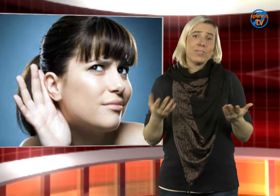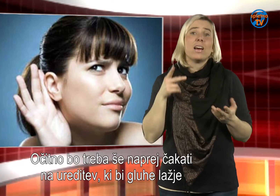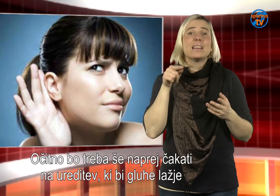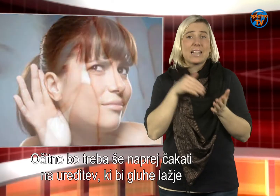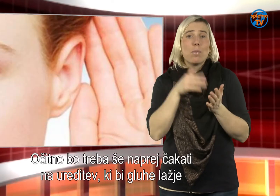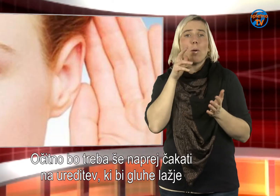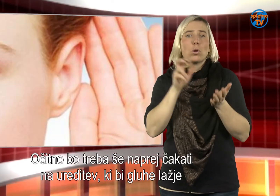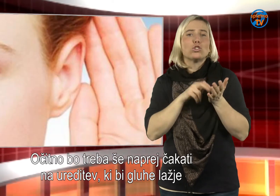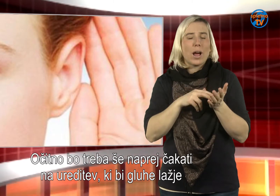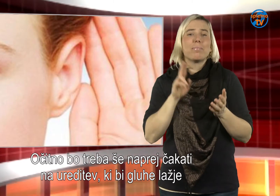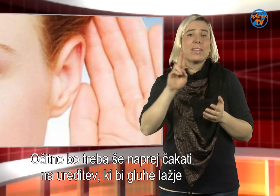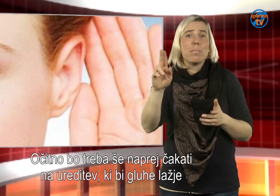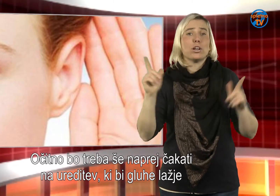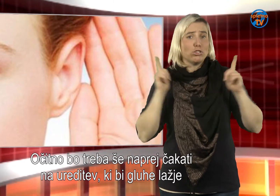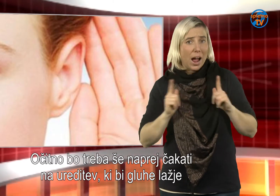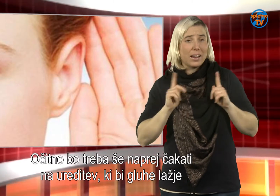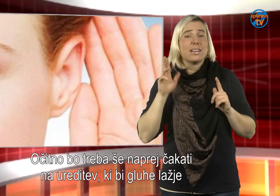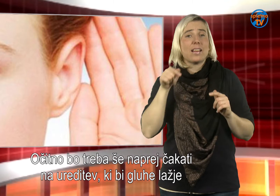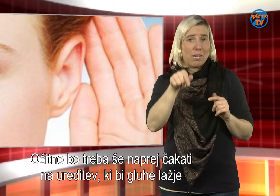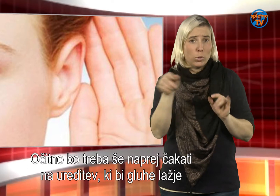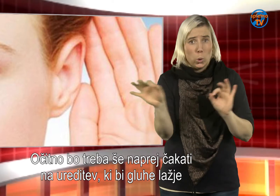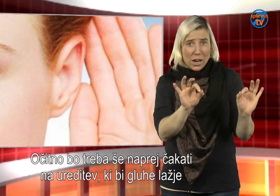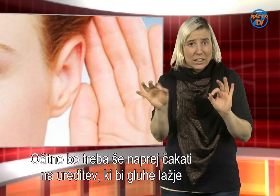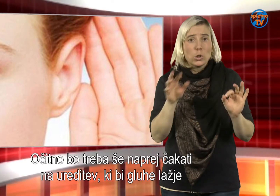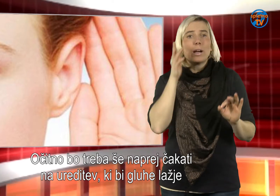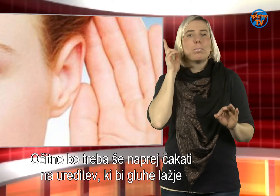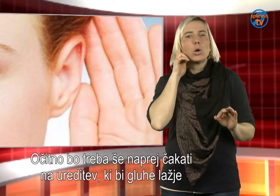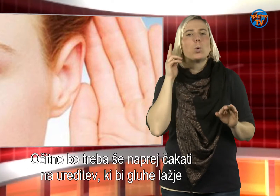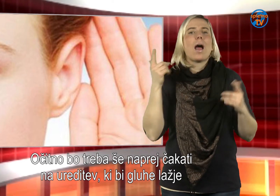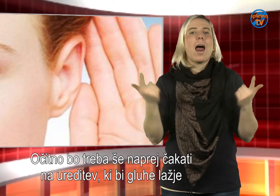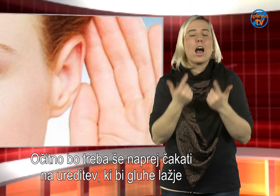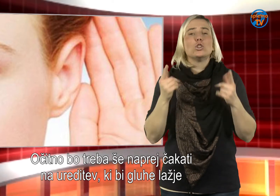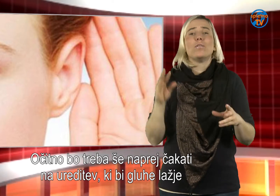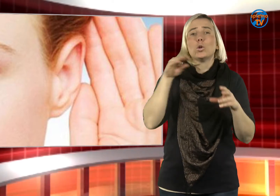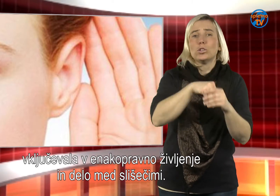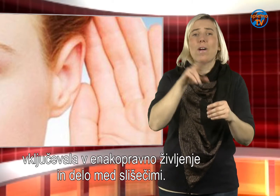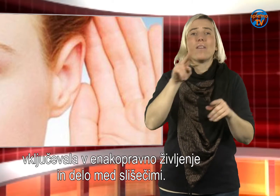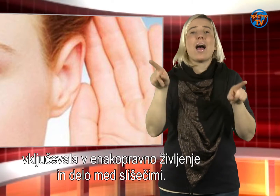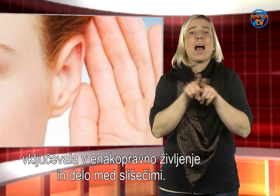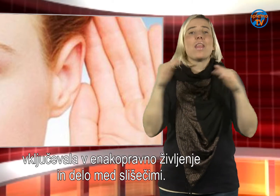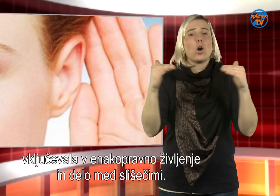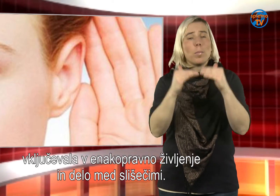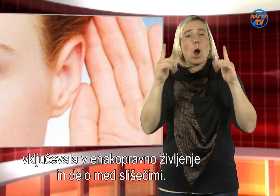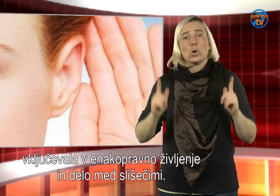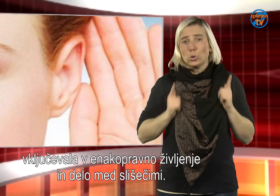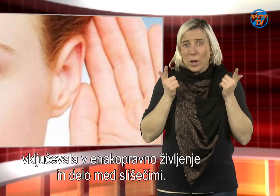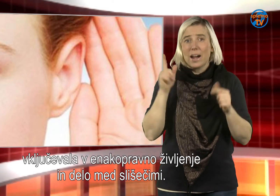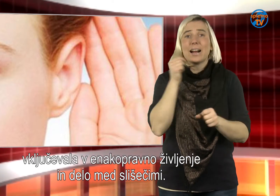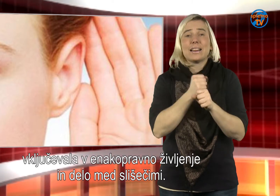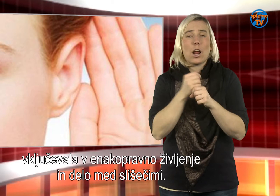Očitno bo treba še naprej čakati na ureditev, ki bi gluhe lažje vključevala v enakopravno življenje in delo